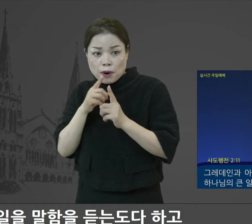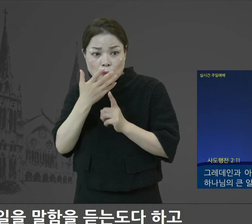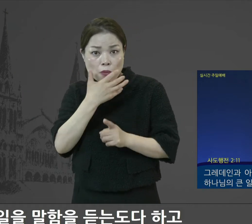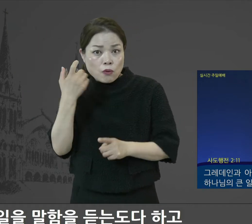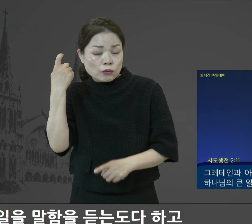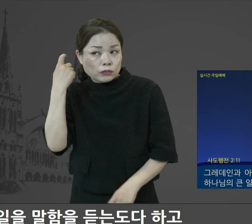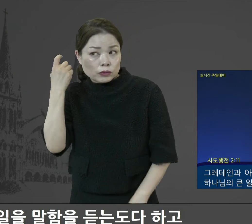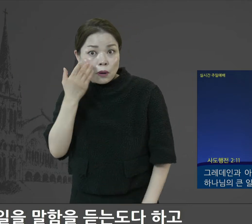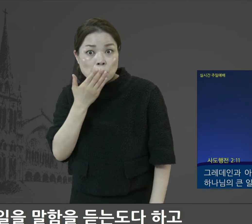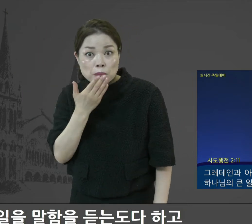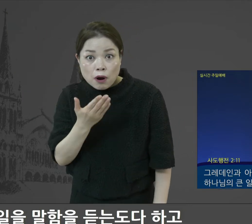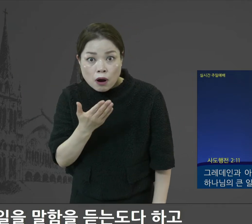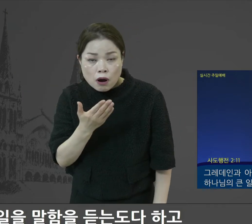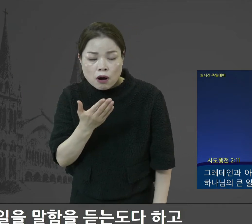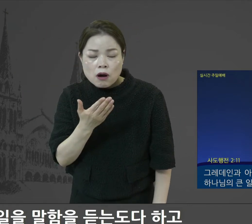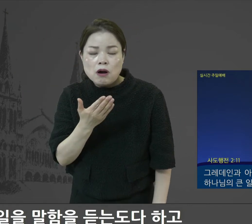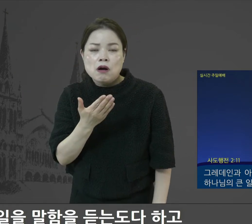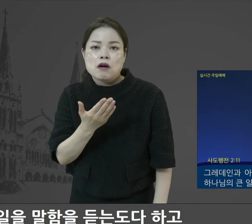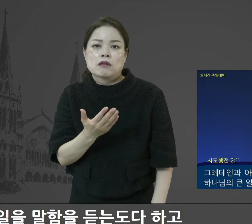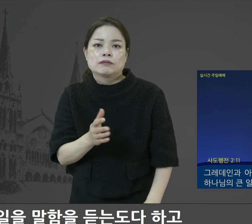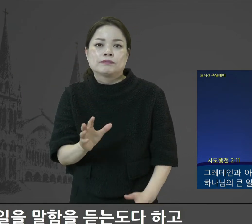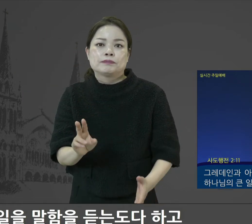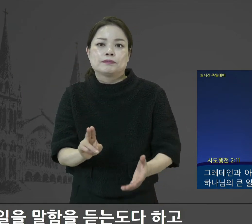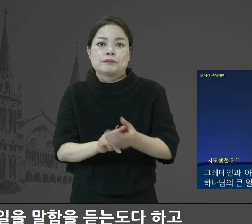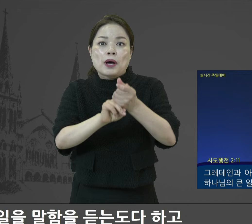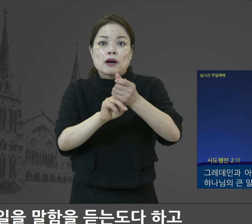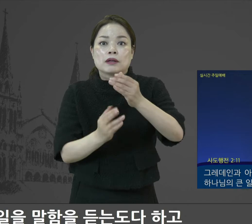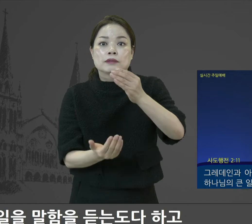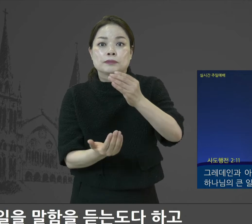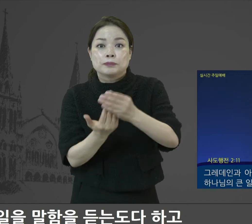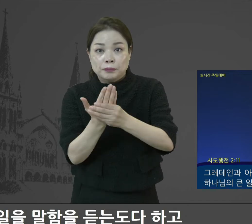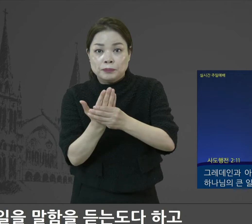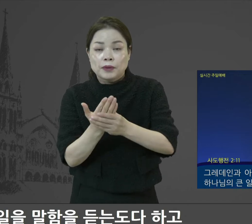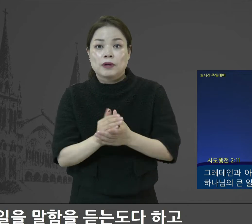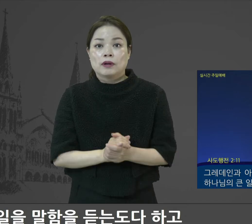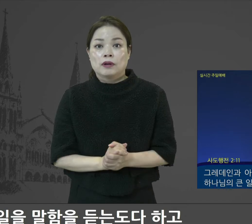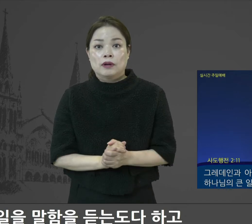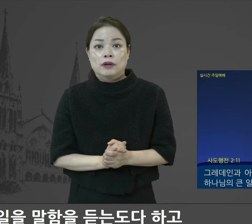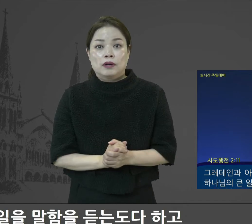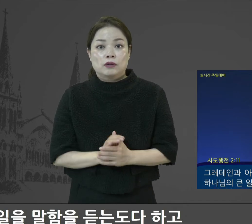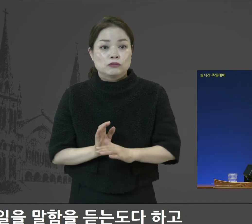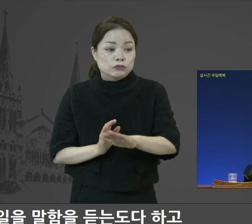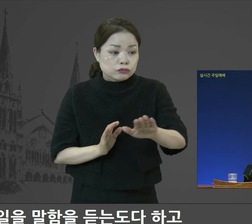들을 수 있었습니다. 이게 큰일이었습니다. 복음을 들을 수 있는 게 큰일이었습니다.